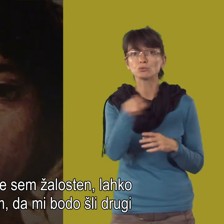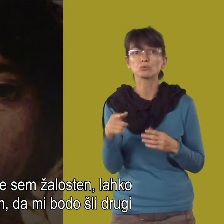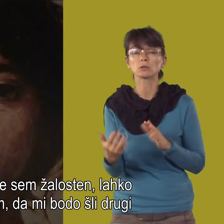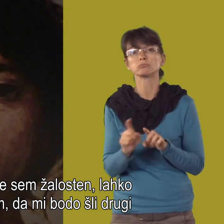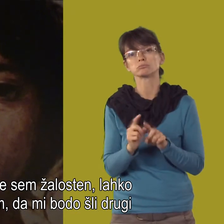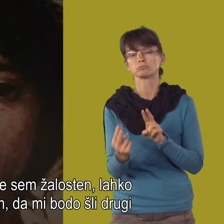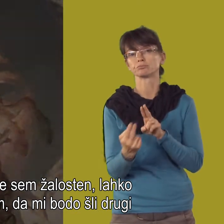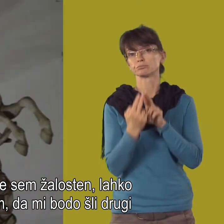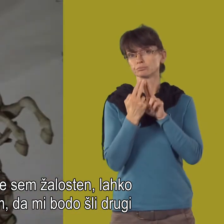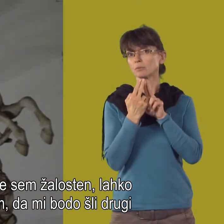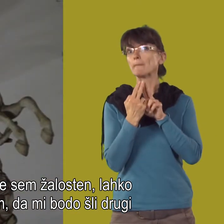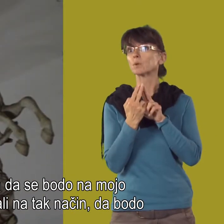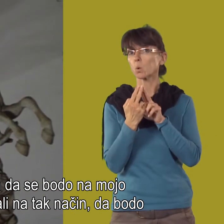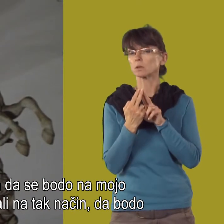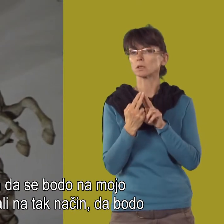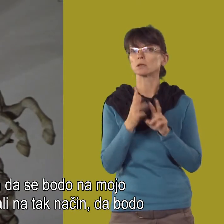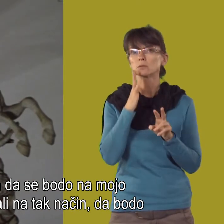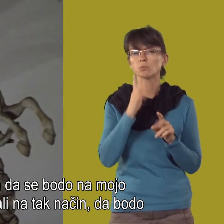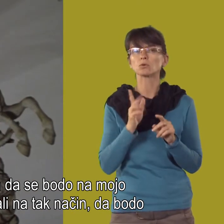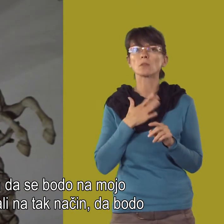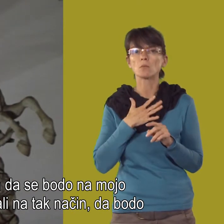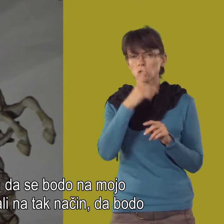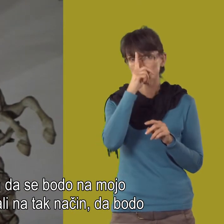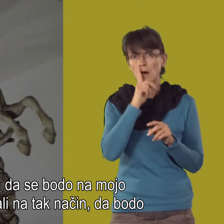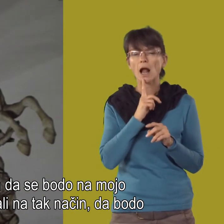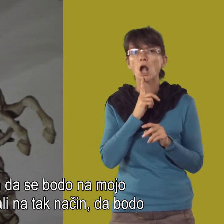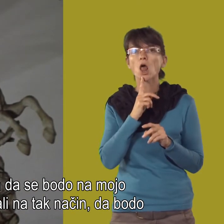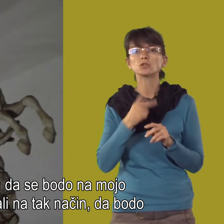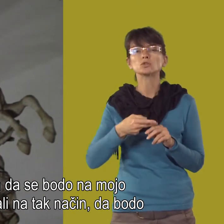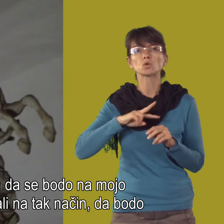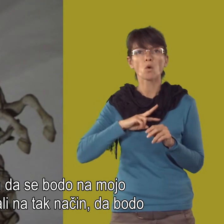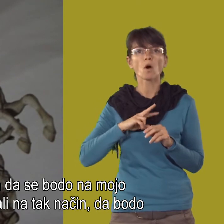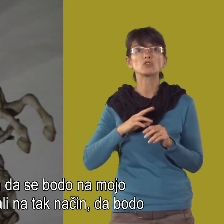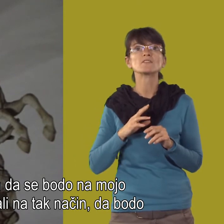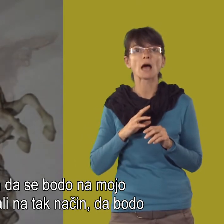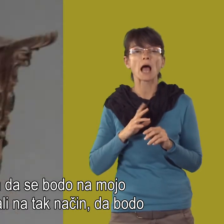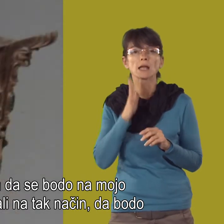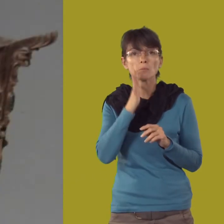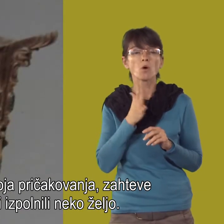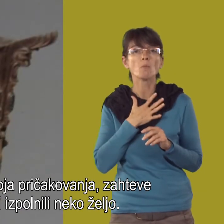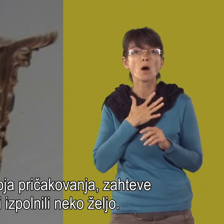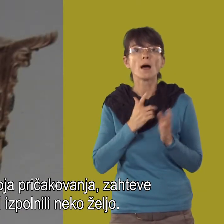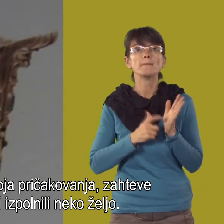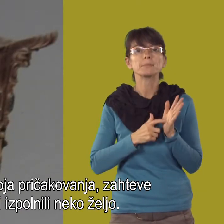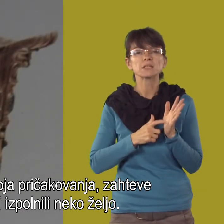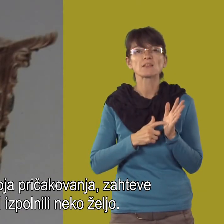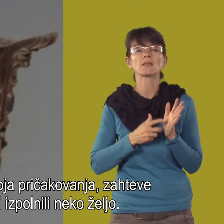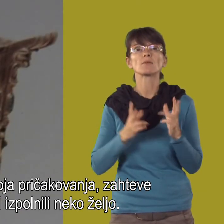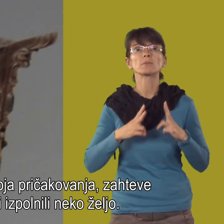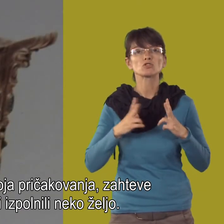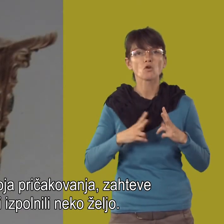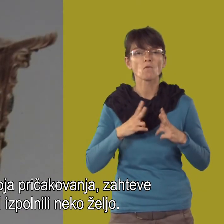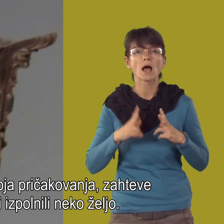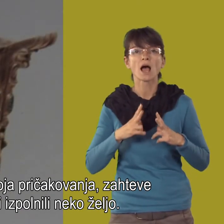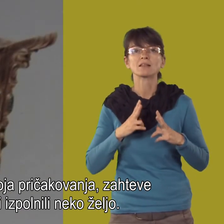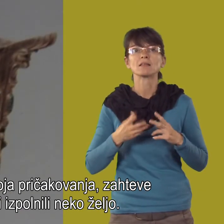pričakujem, da mi bodo šli drugi naproti in da bodo se odzvali na to žalost na tak način, da bodo upoštevali moja